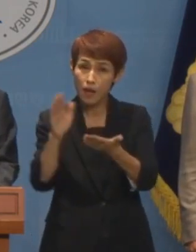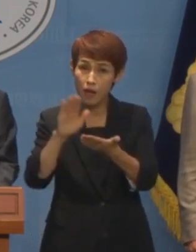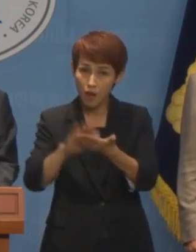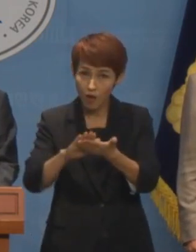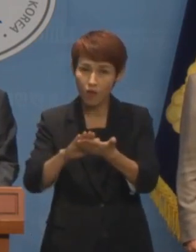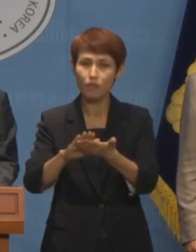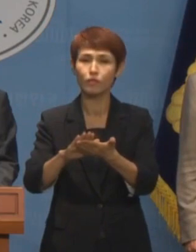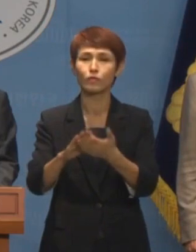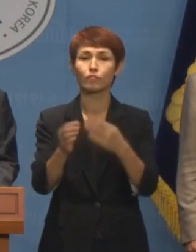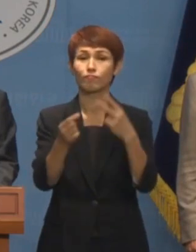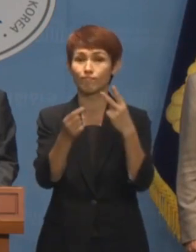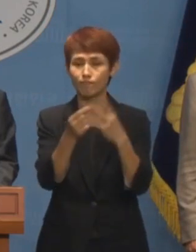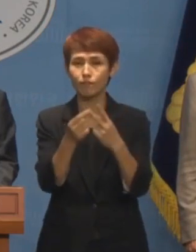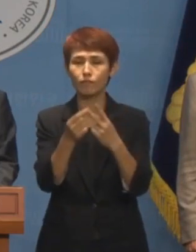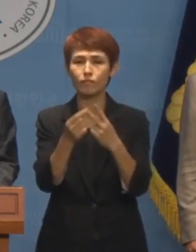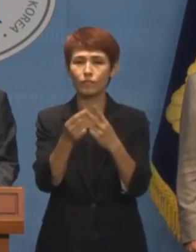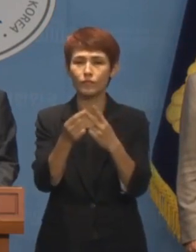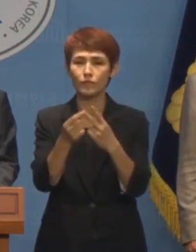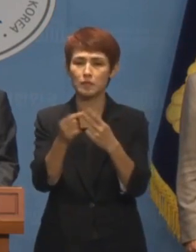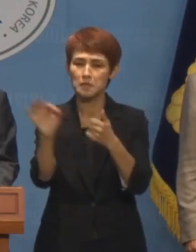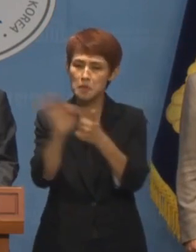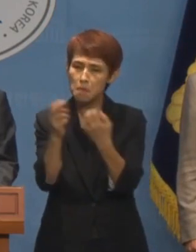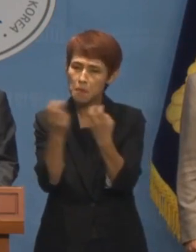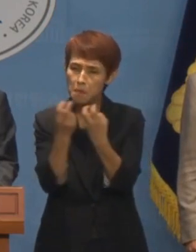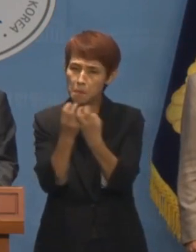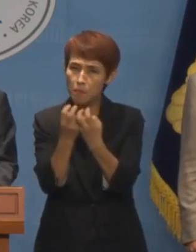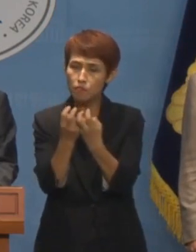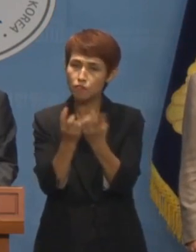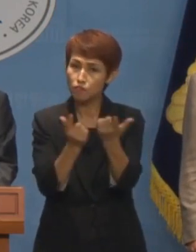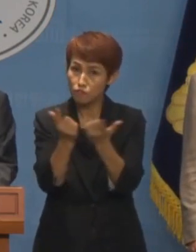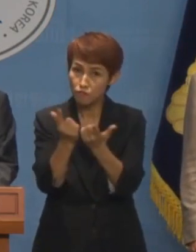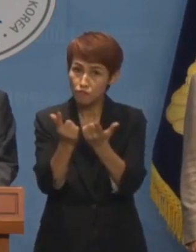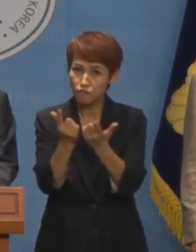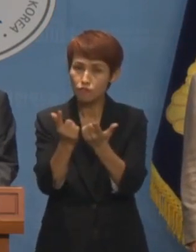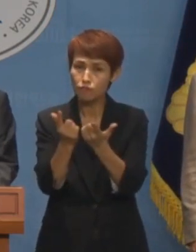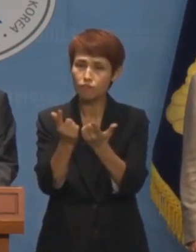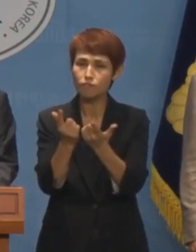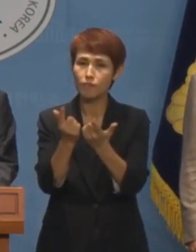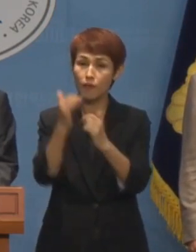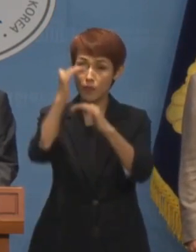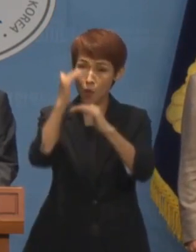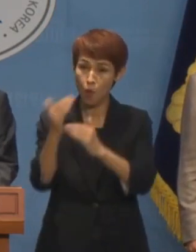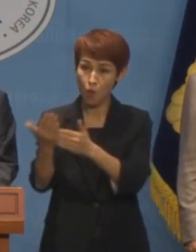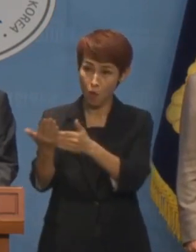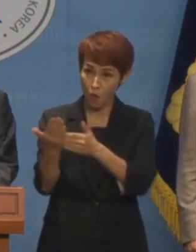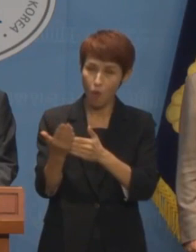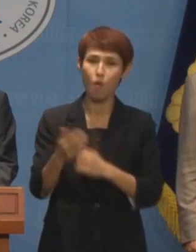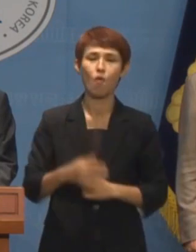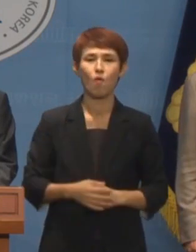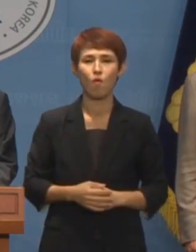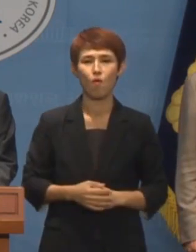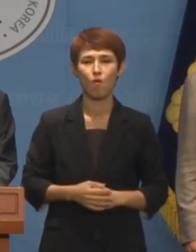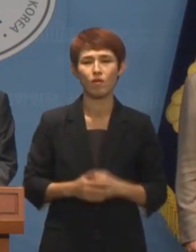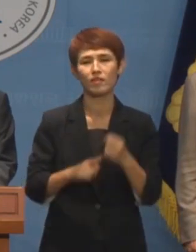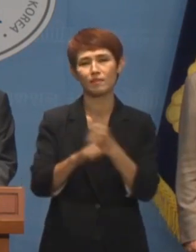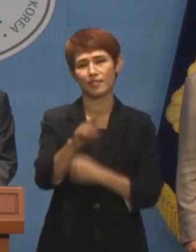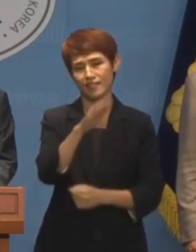더해서 구조개혁안의 방향이 제시되었다는 점에서 의미 있는 진전이 있었다고